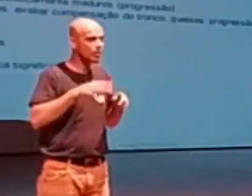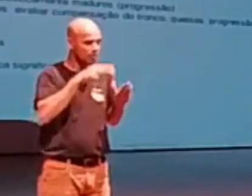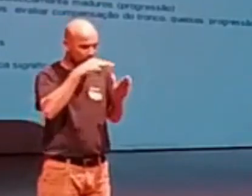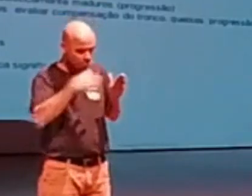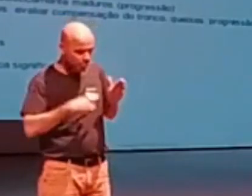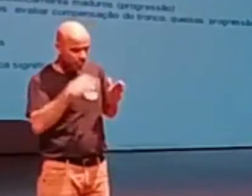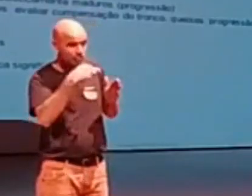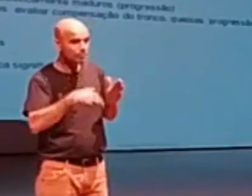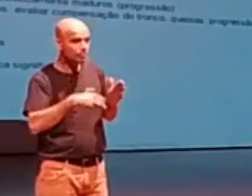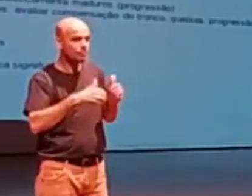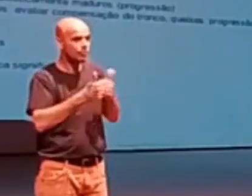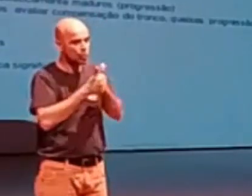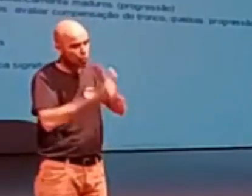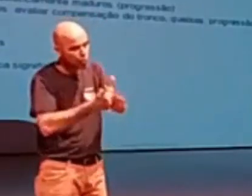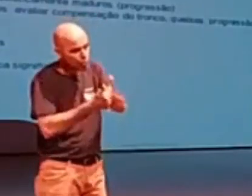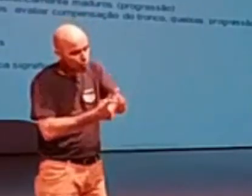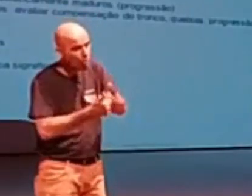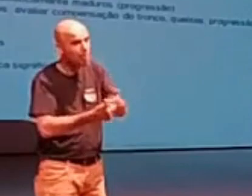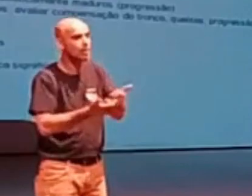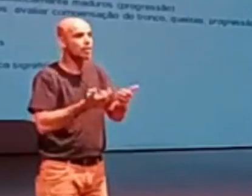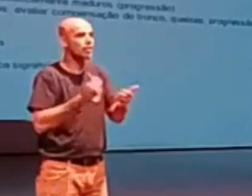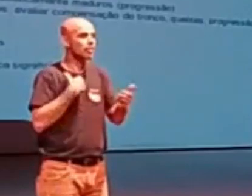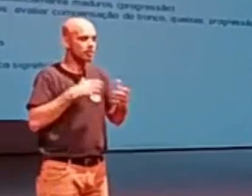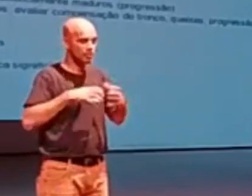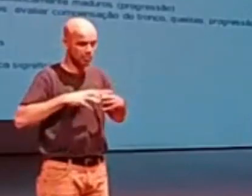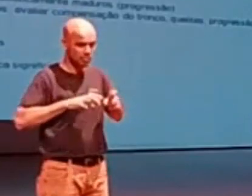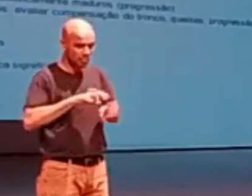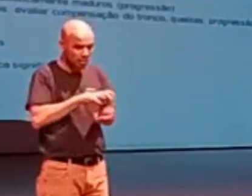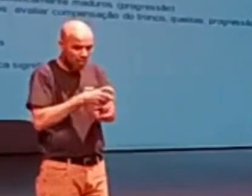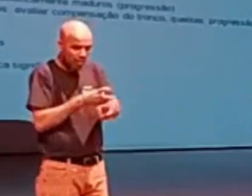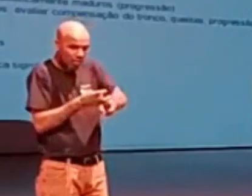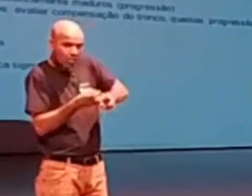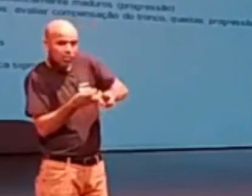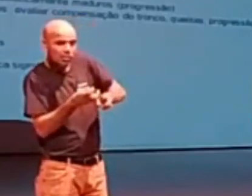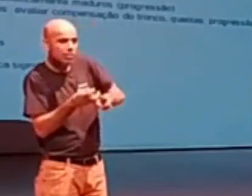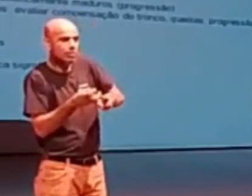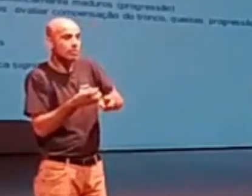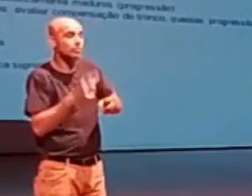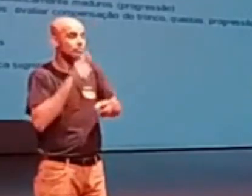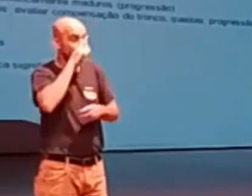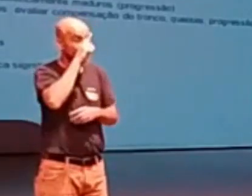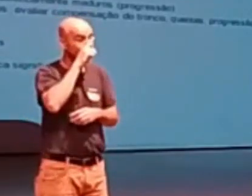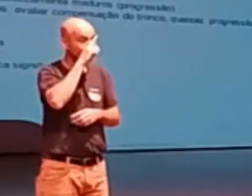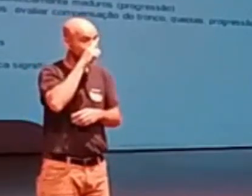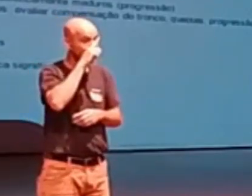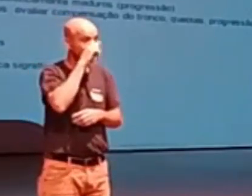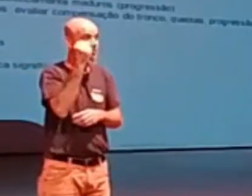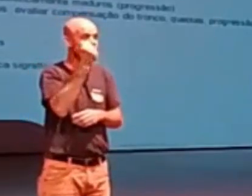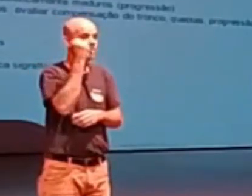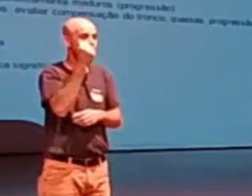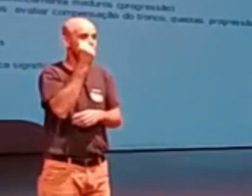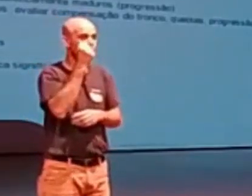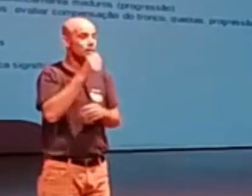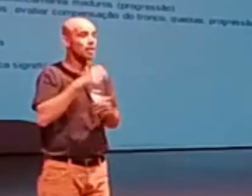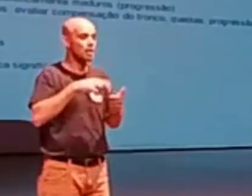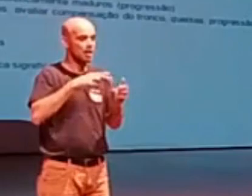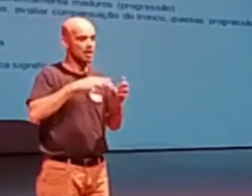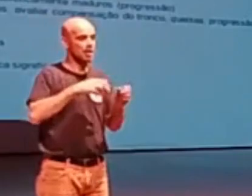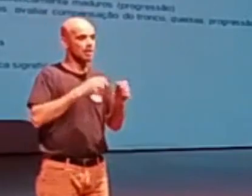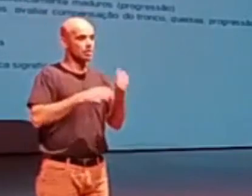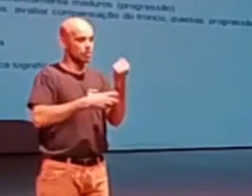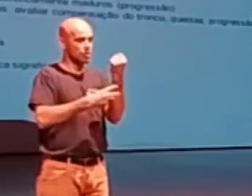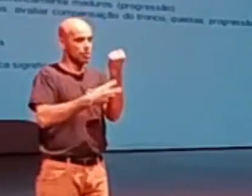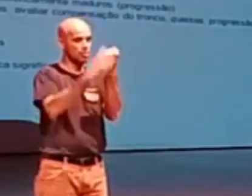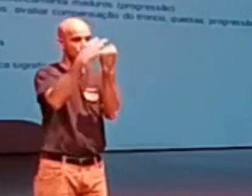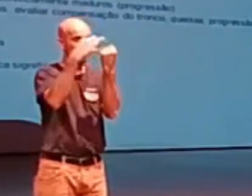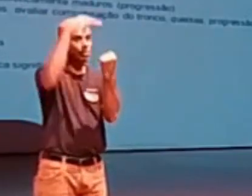elas já vêm acompanhadas de um alto grau de rotação e de uma escoliose de alto grau. Lembra, a escoliose ela é tridimensional, não é só olhar